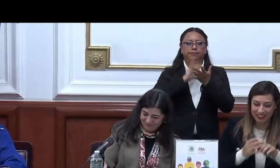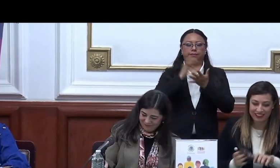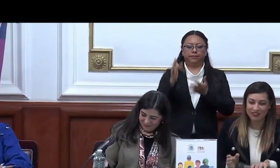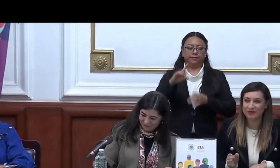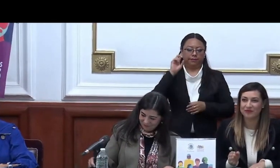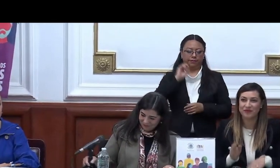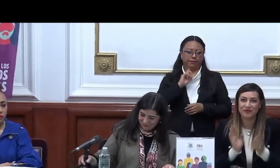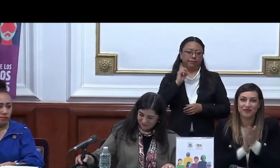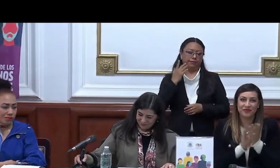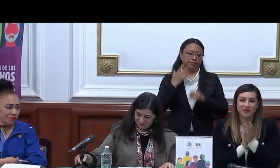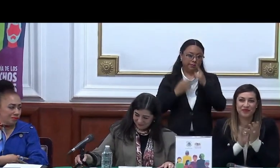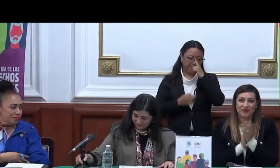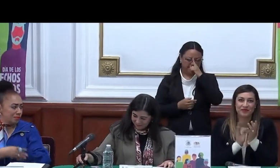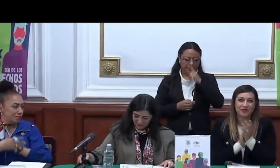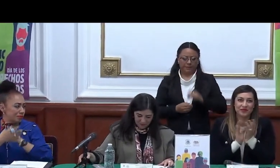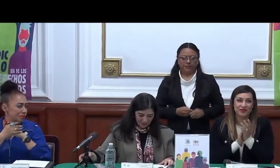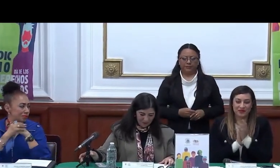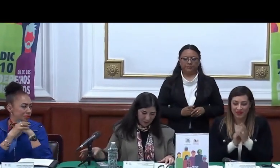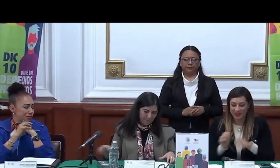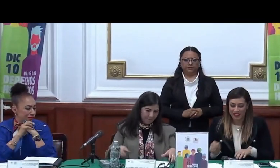Federica.